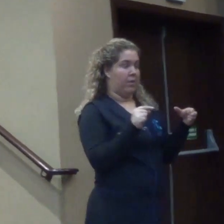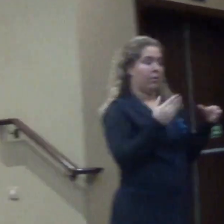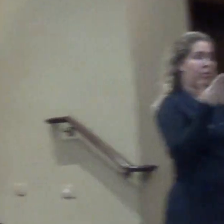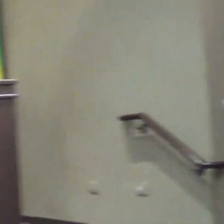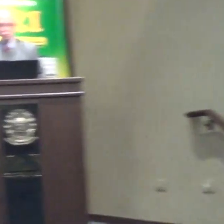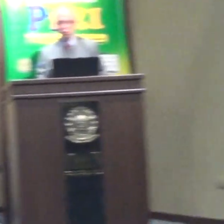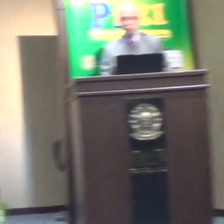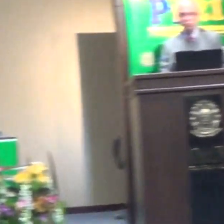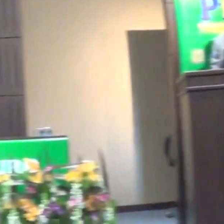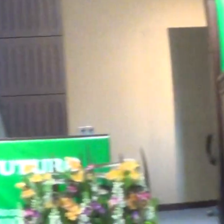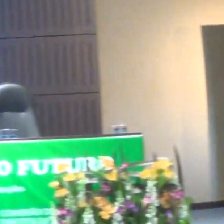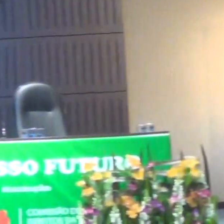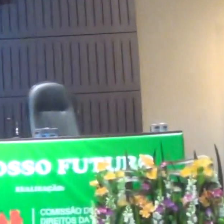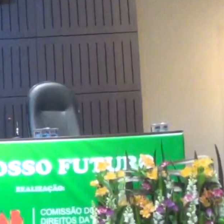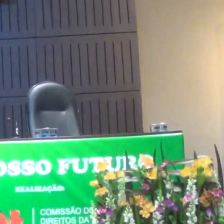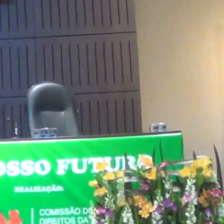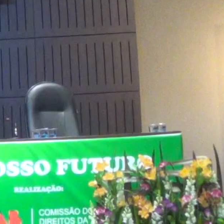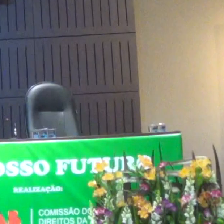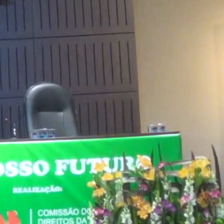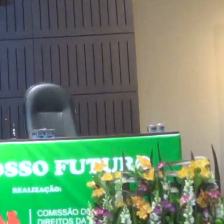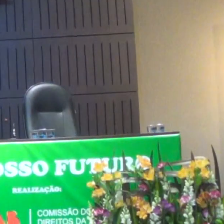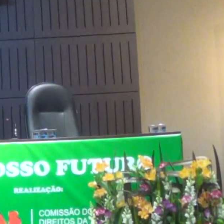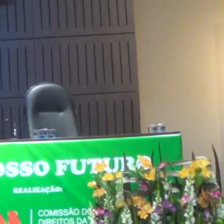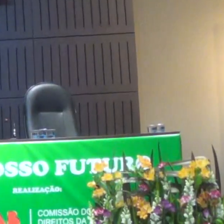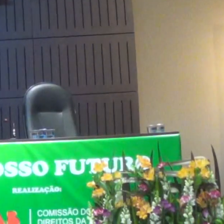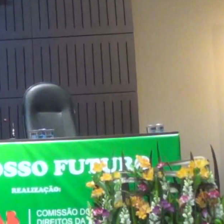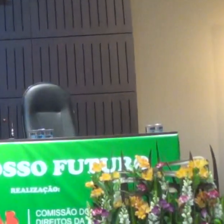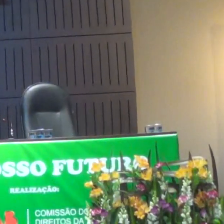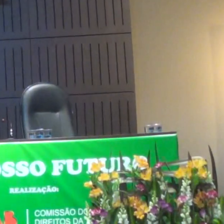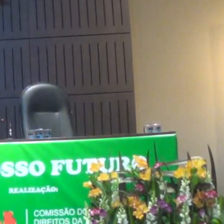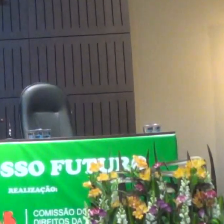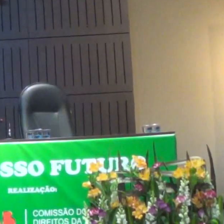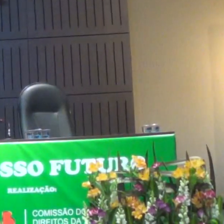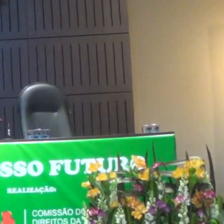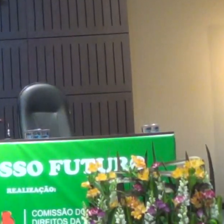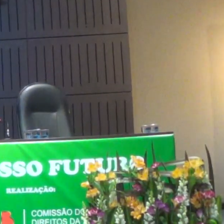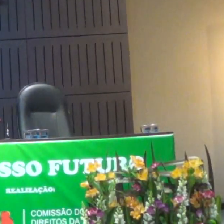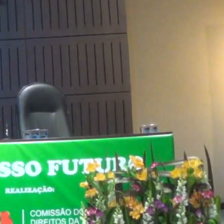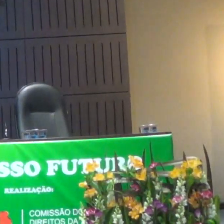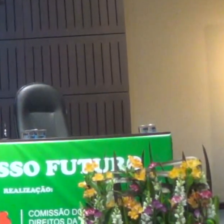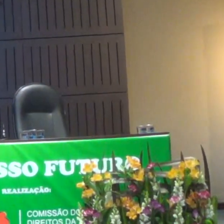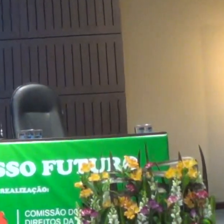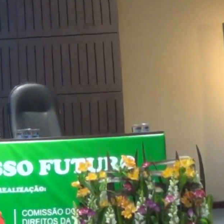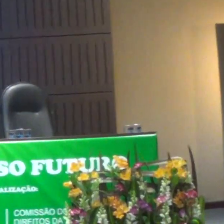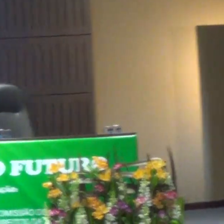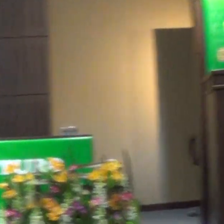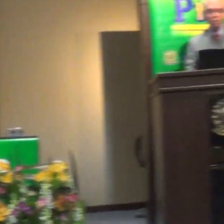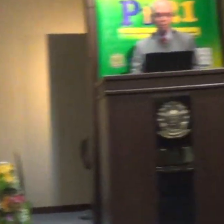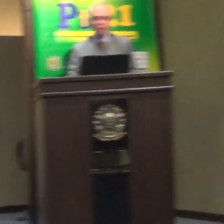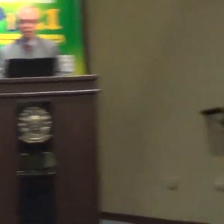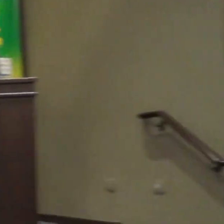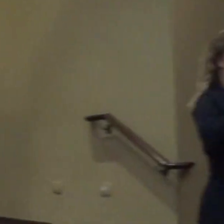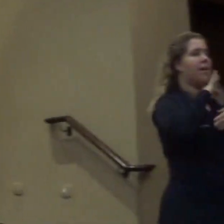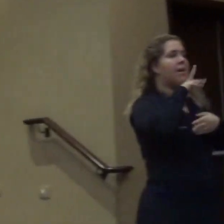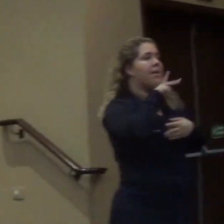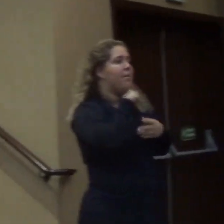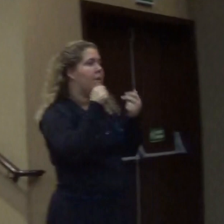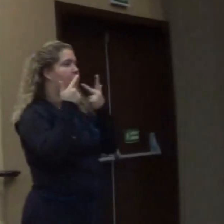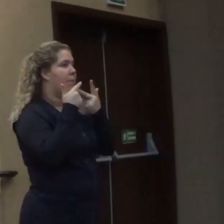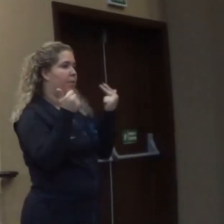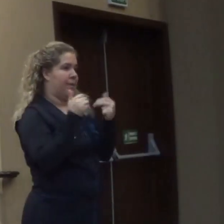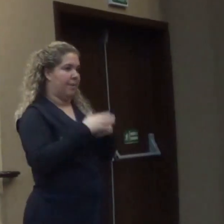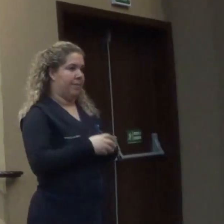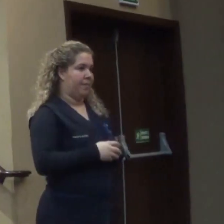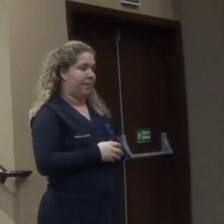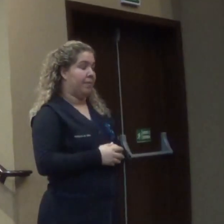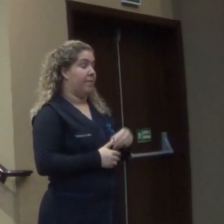Dos vegetarianos, 2% eram vegetarianos estritos. Não comiam absolutamente nada de origem animal.